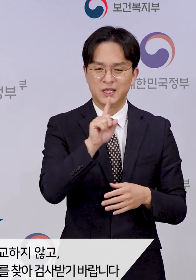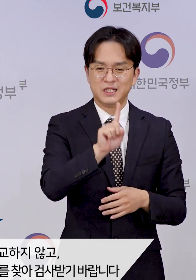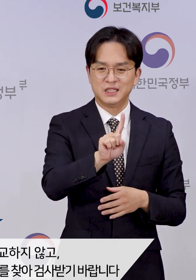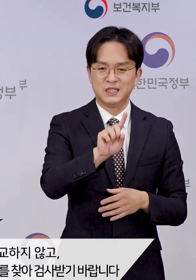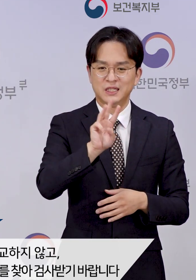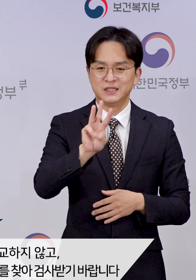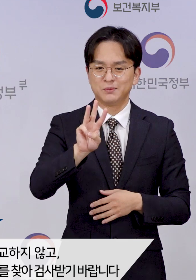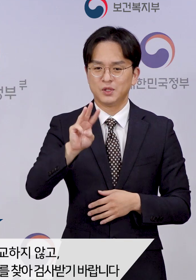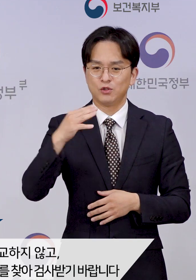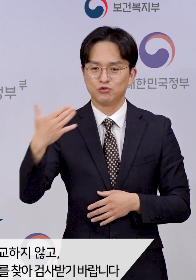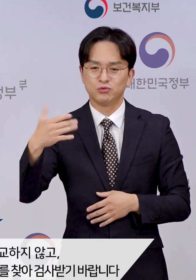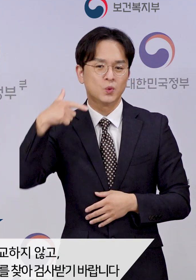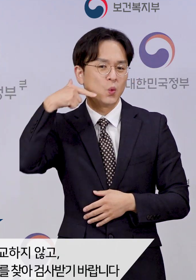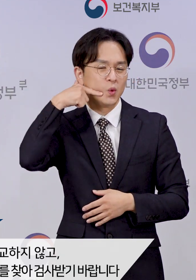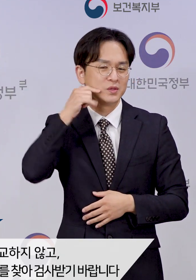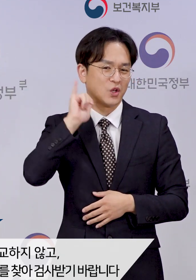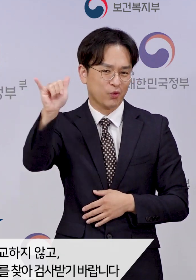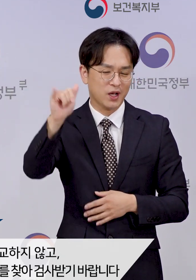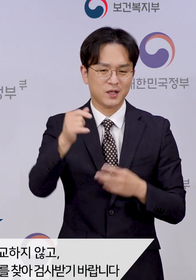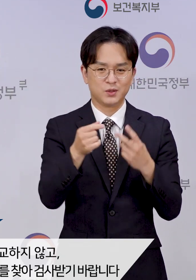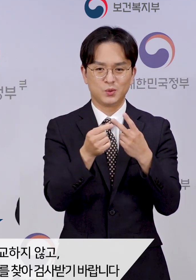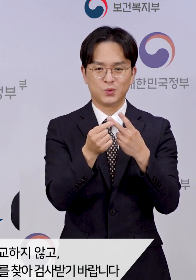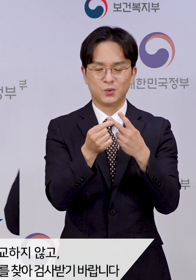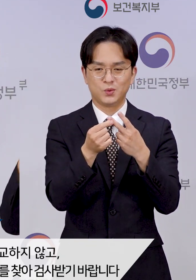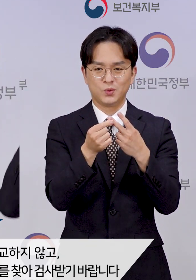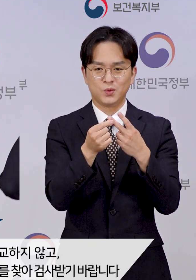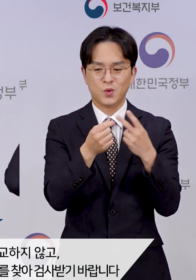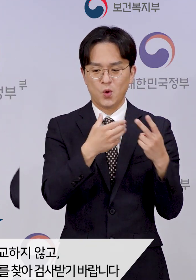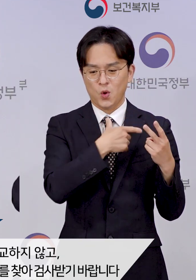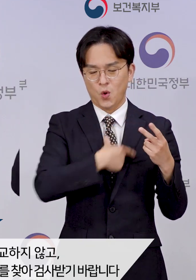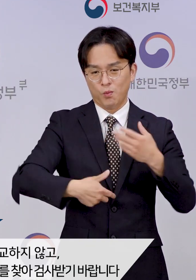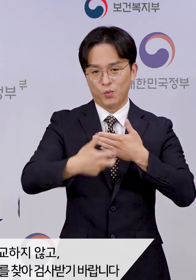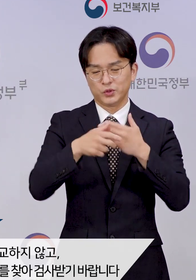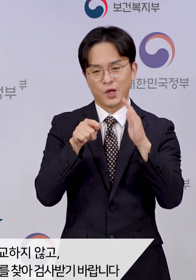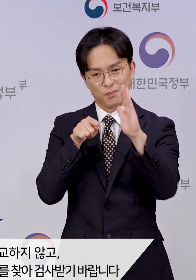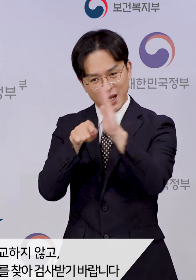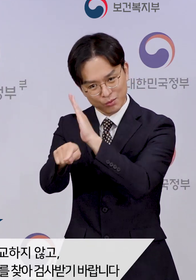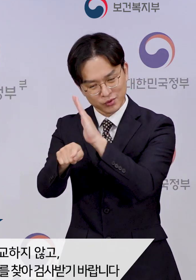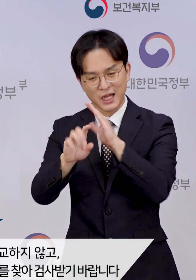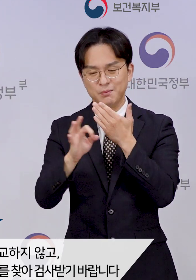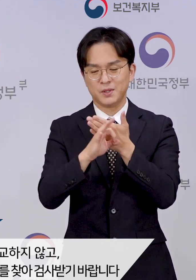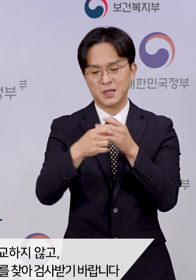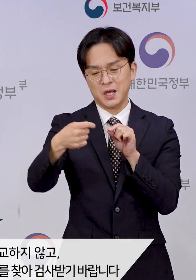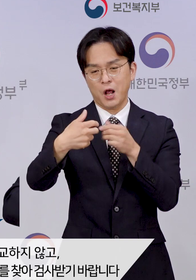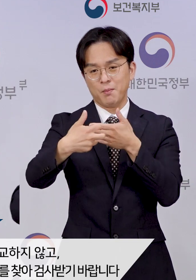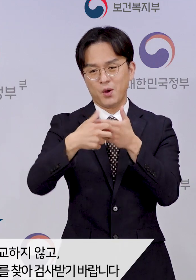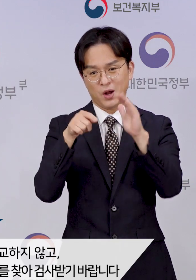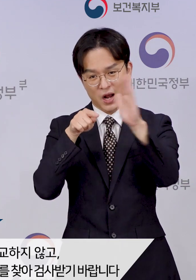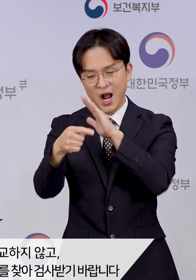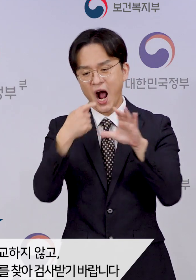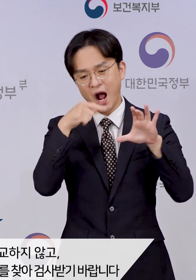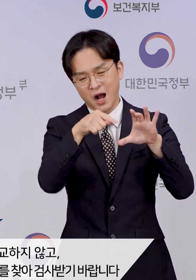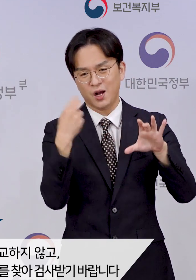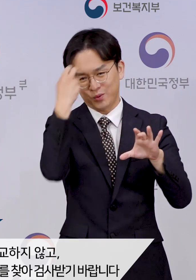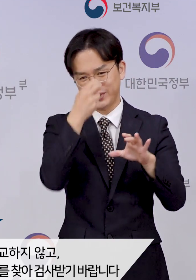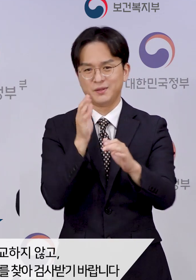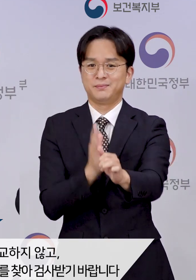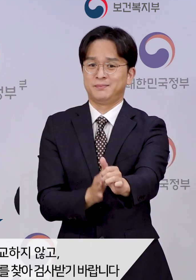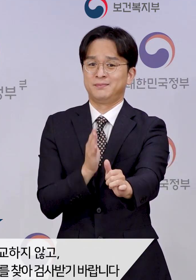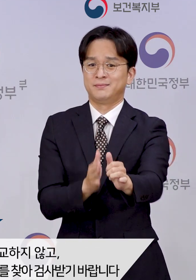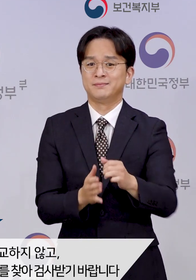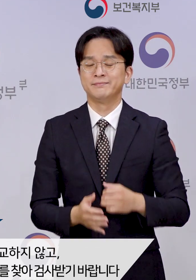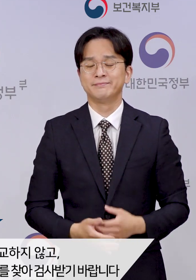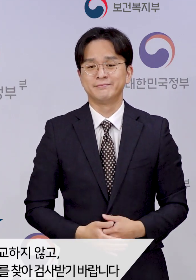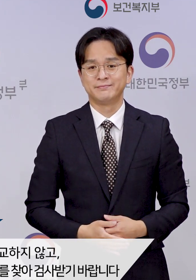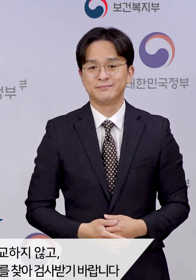않고 1339 콜센터나 보건소에 먼저 연락하거나 가까운 선별진료소를 찾아 검사받기